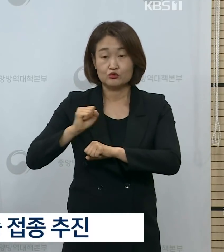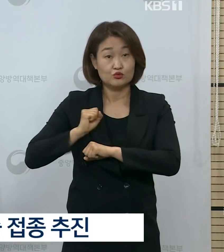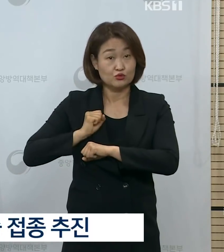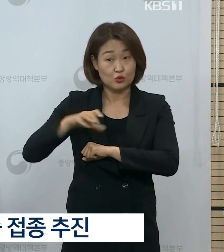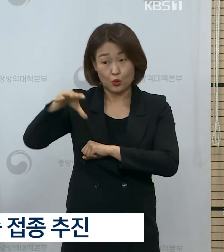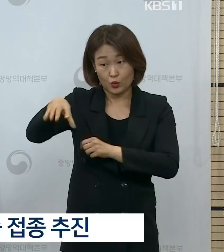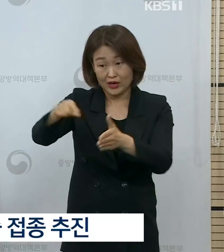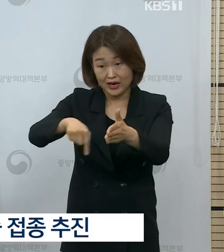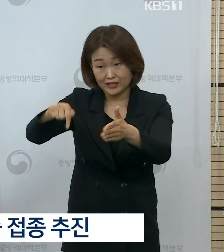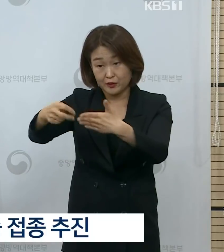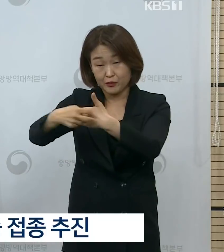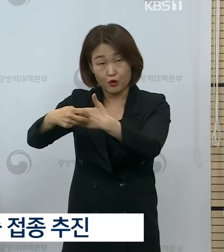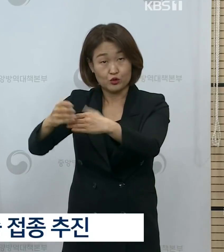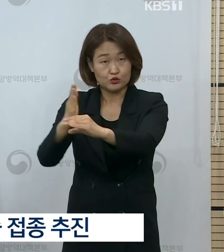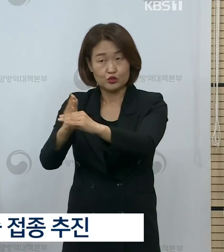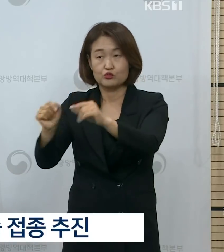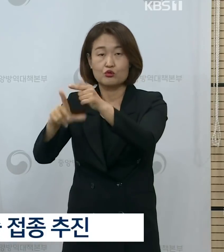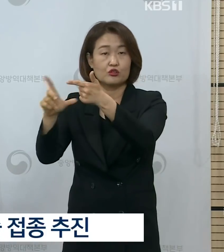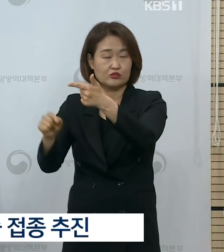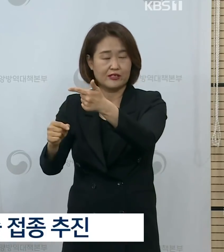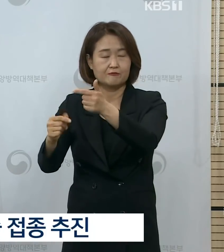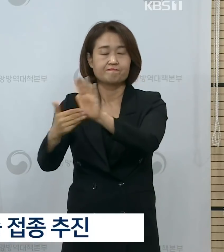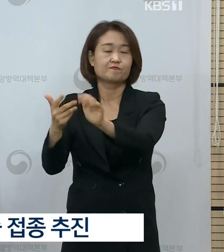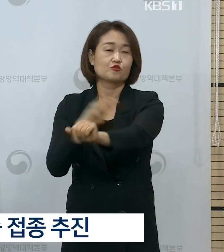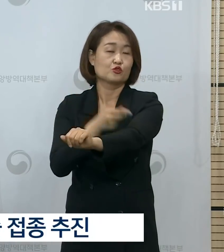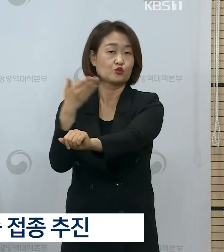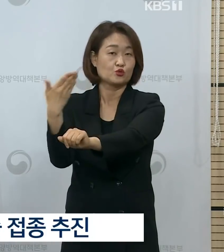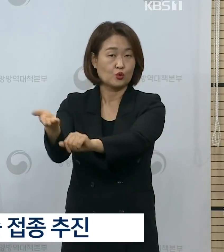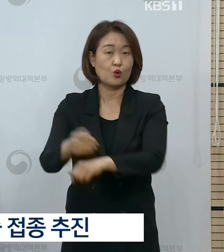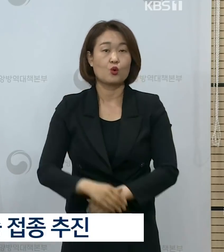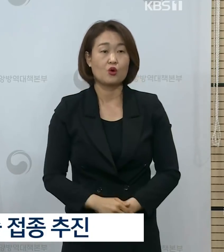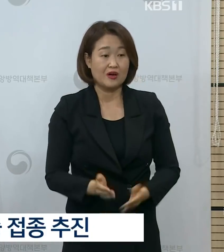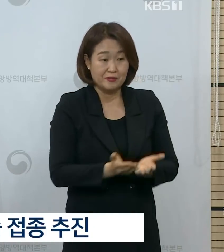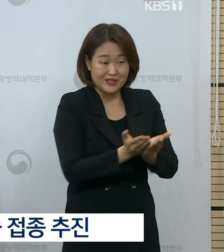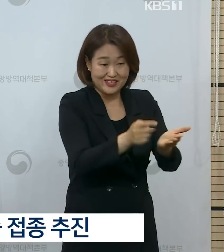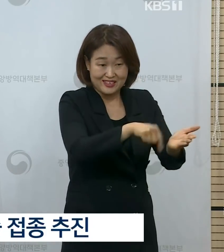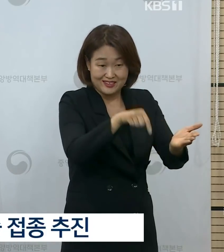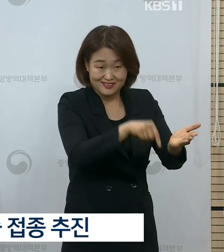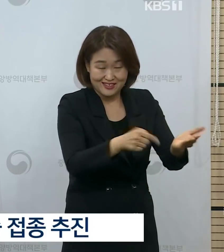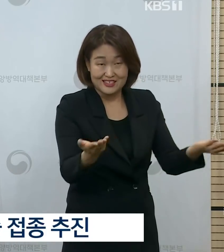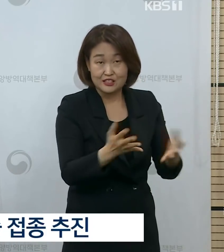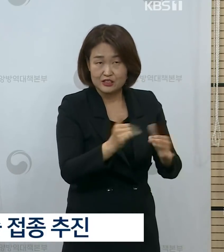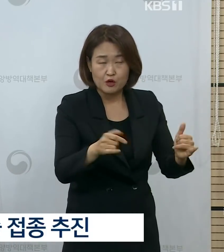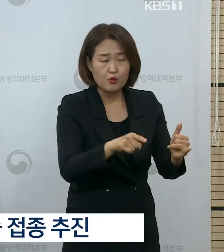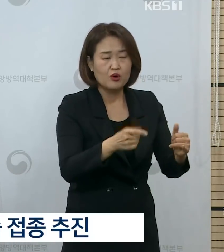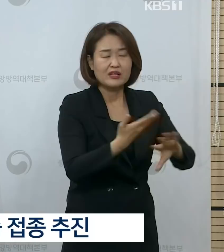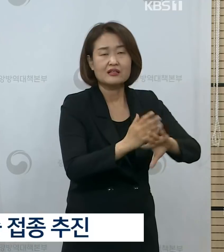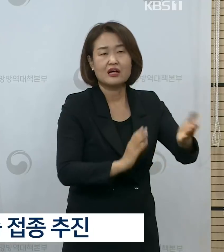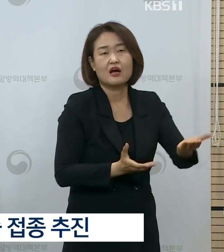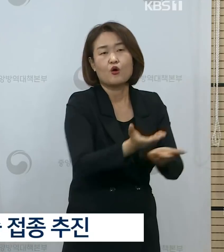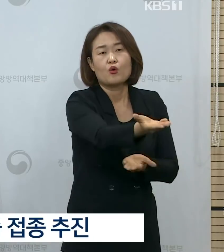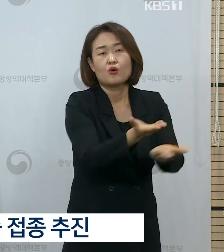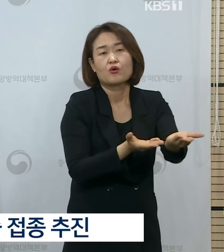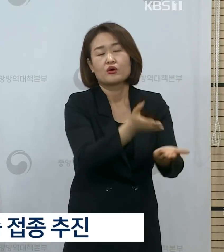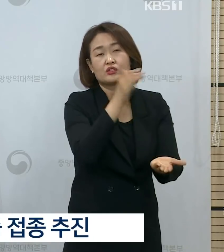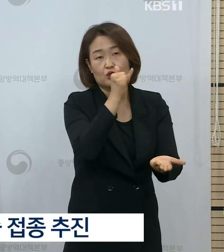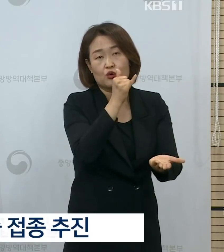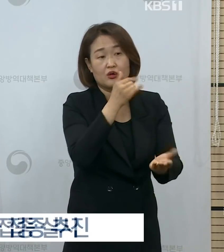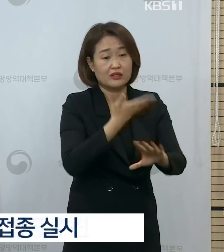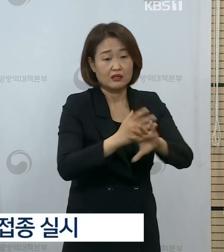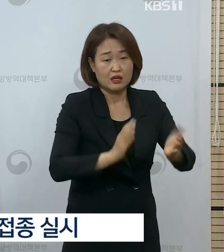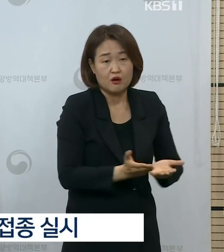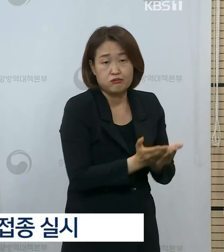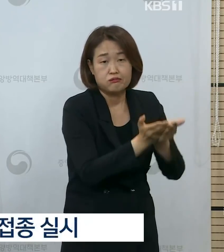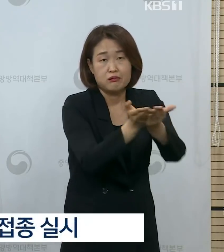등을 통해 6월 중에 접종을 실시하겠습니다. 항공승무원은 해외로부터 바이러스 유입 위험 등